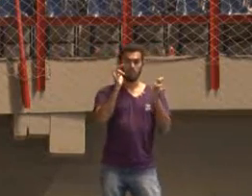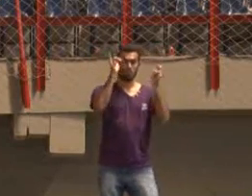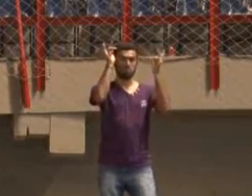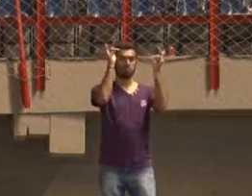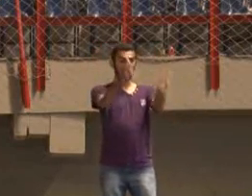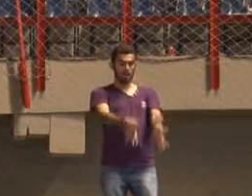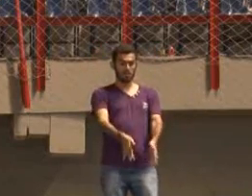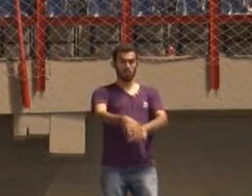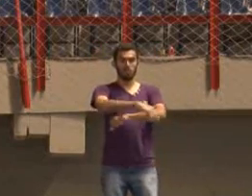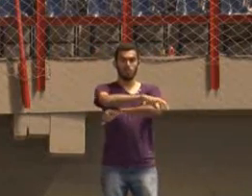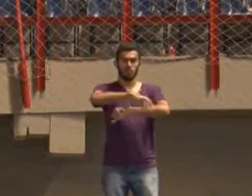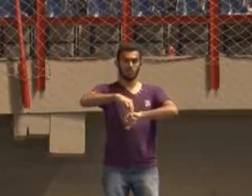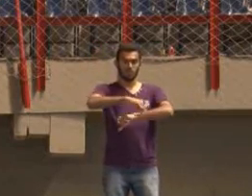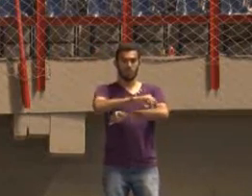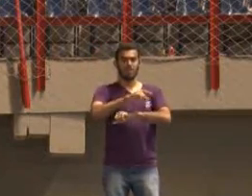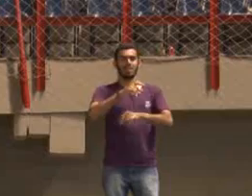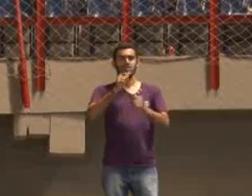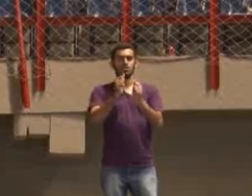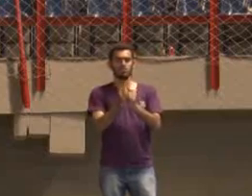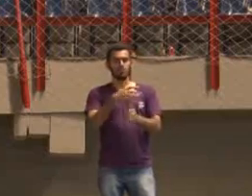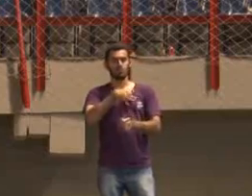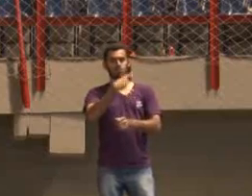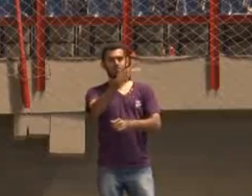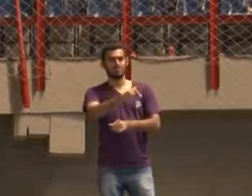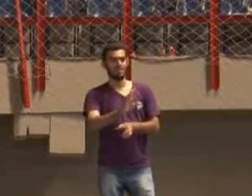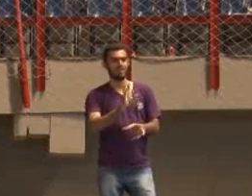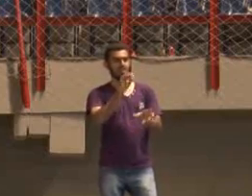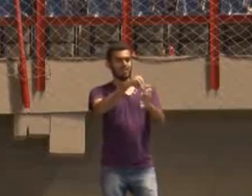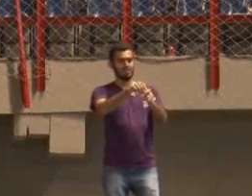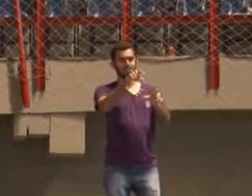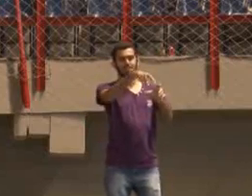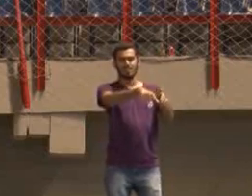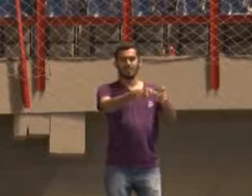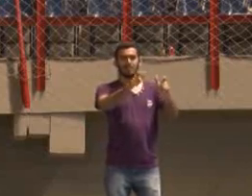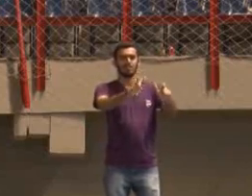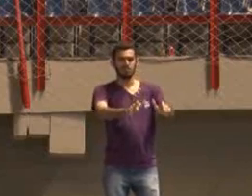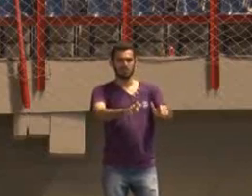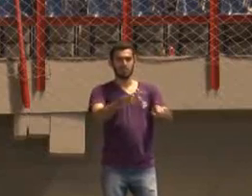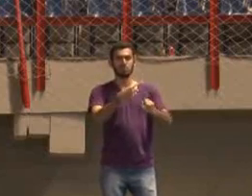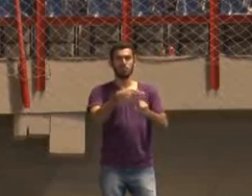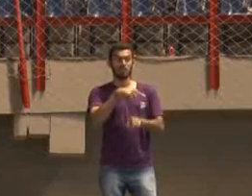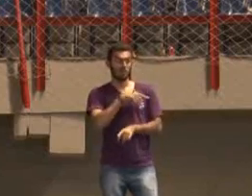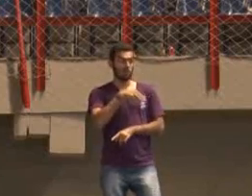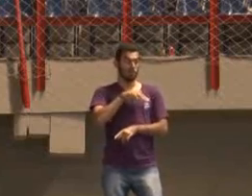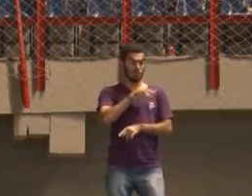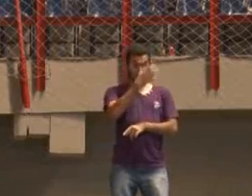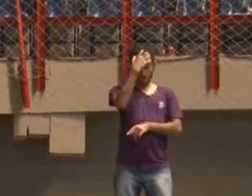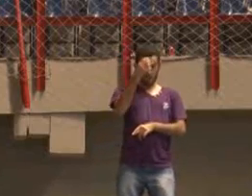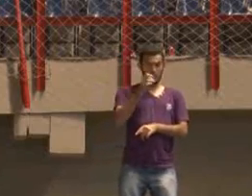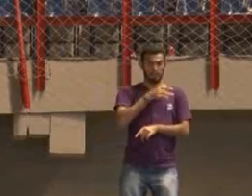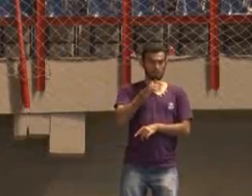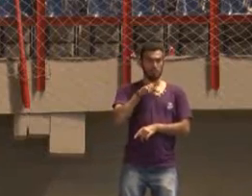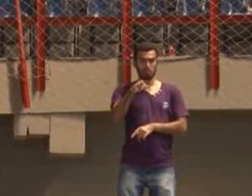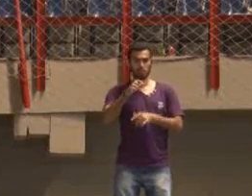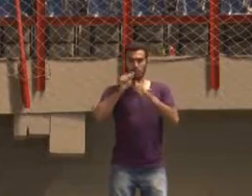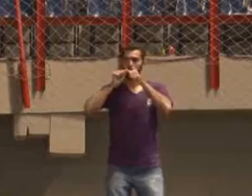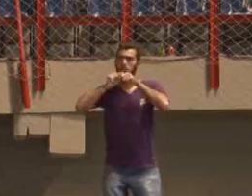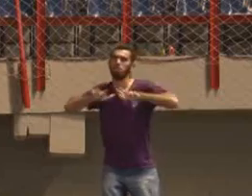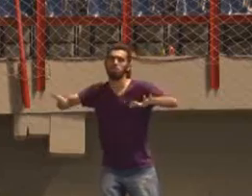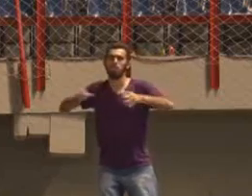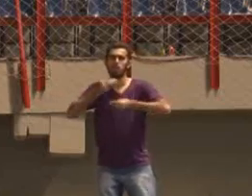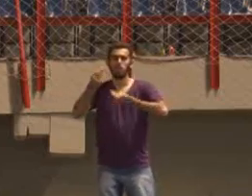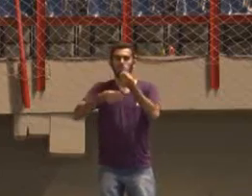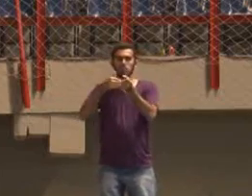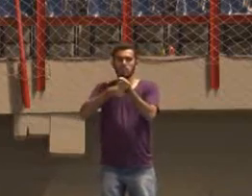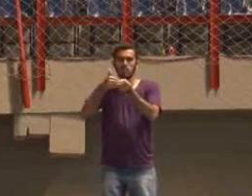com medo de que ele revelasse como é que alguém faria para sair da prisão. E eles ficaram lá perdidos, dentro da